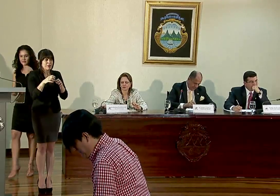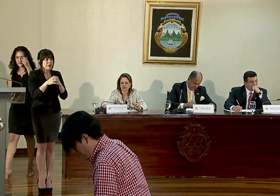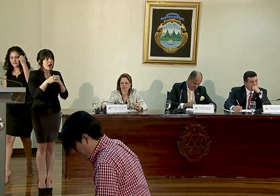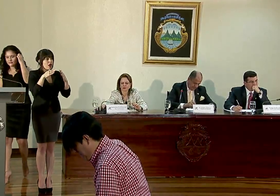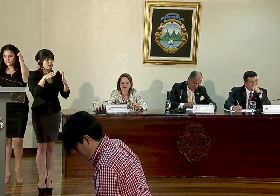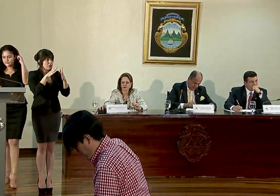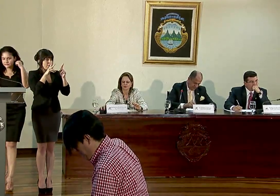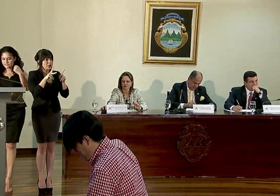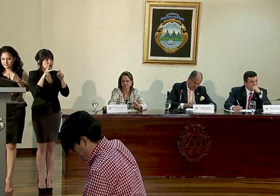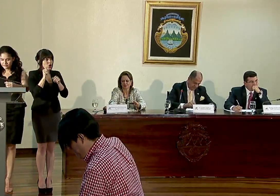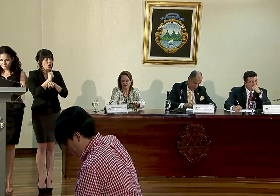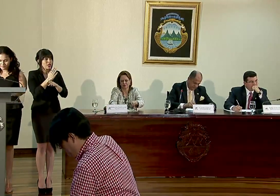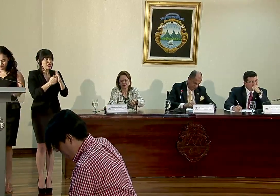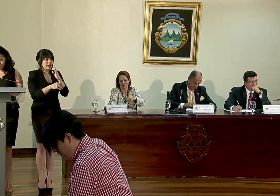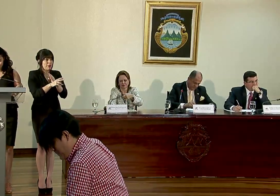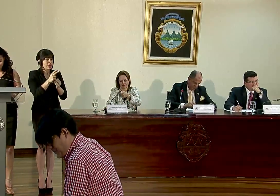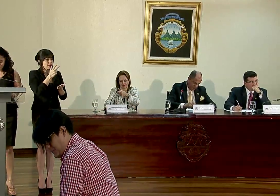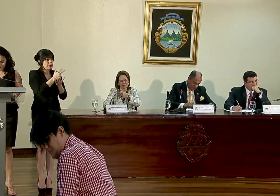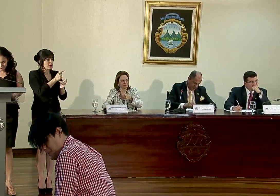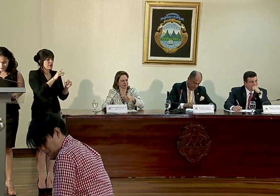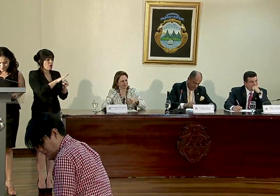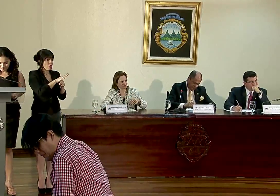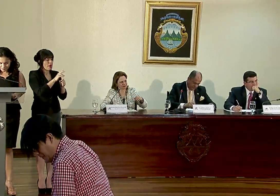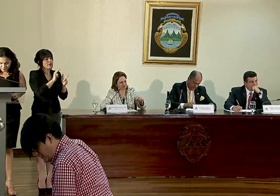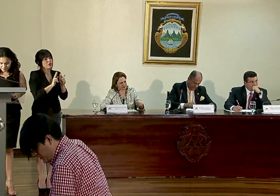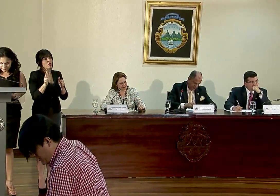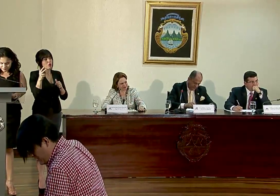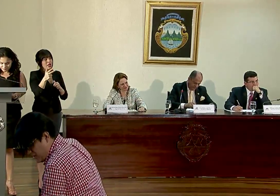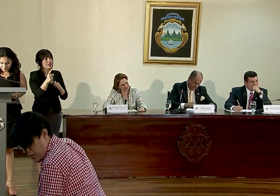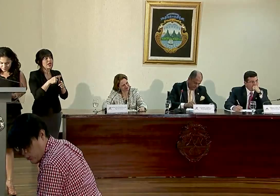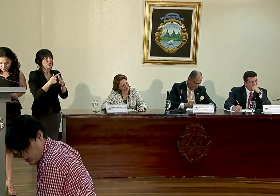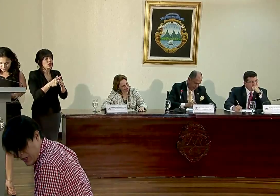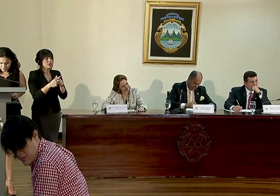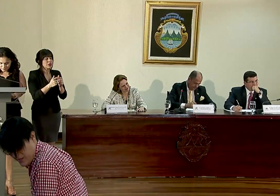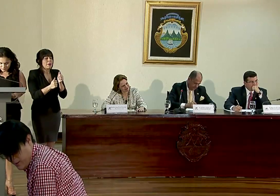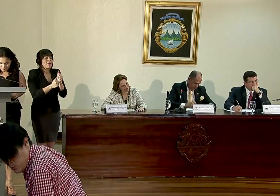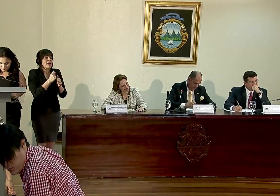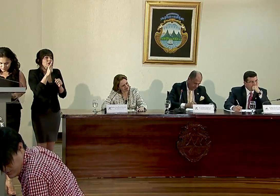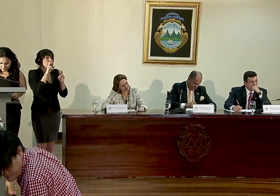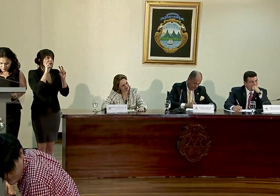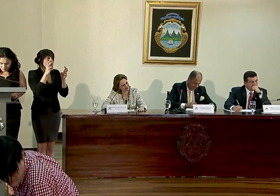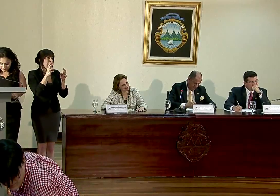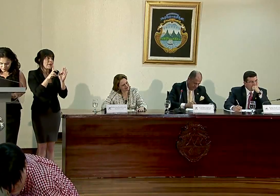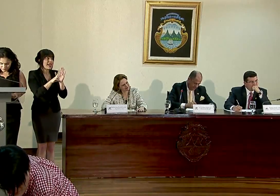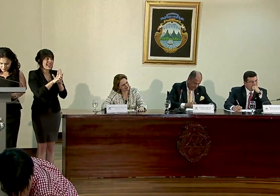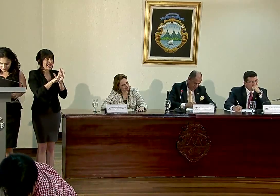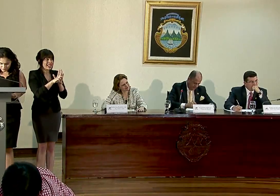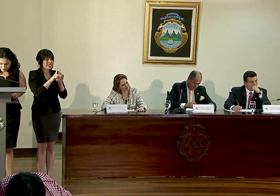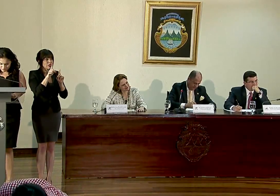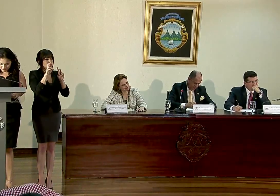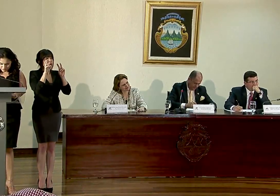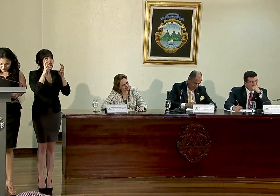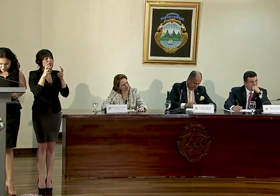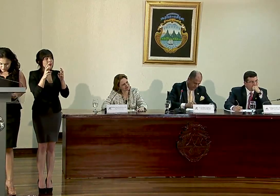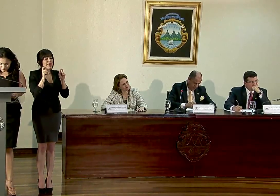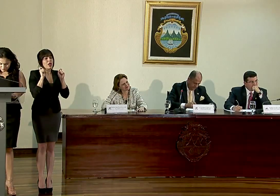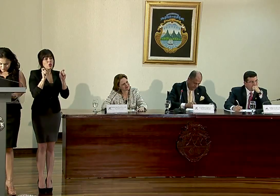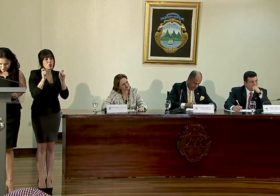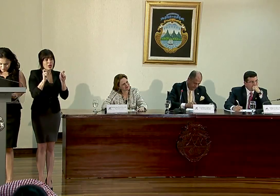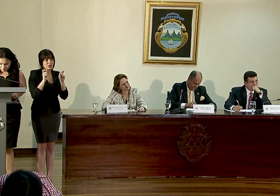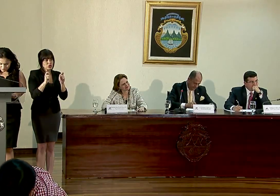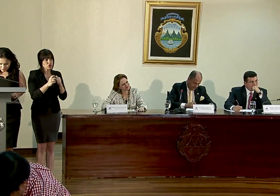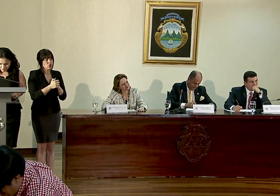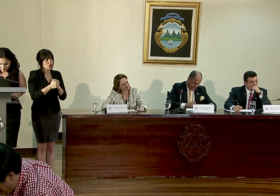que enfrentan las personas con discapacidad a diario. Entonces, más que un asunto de leyes, es un asunto de educación.